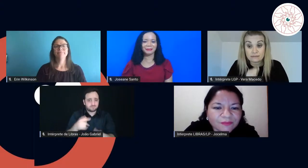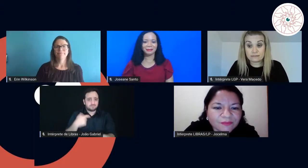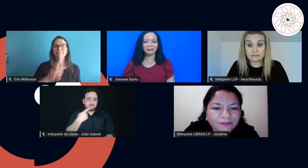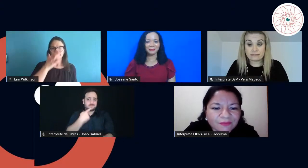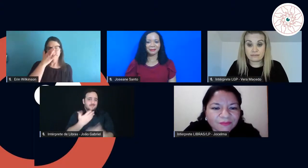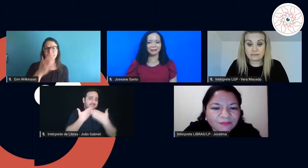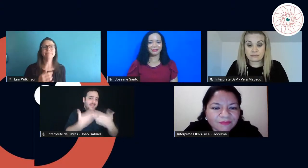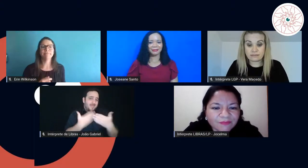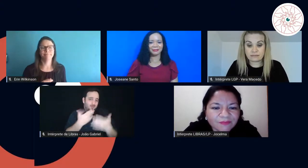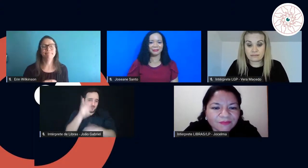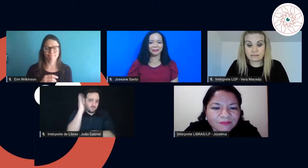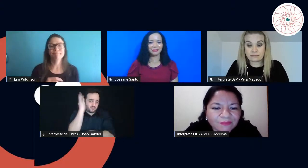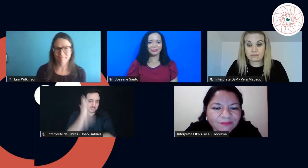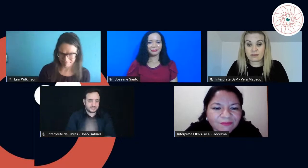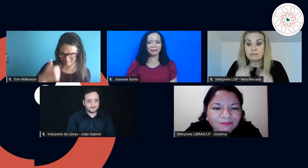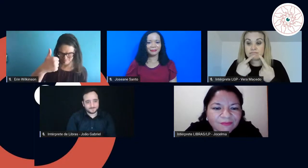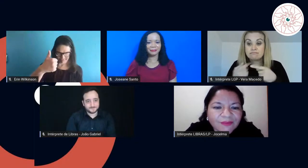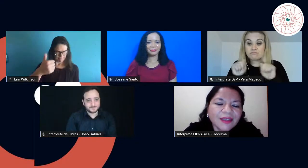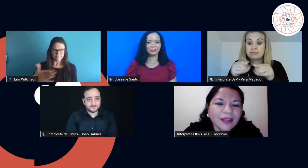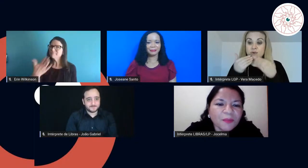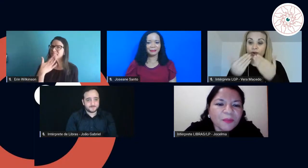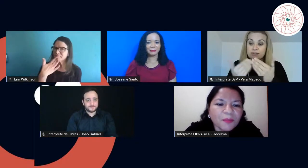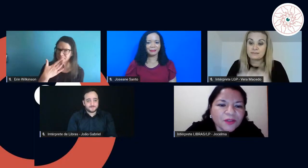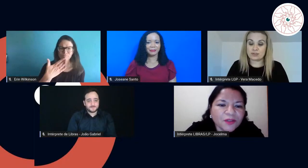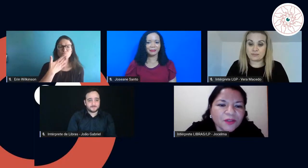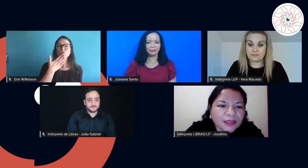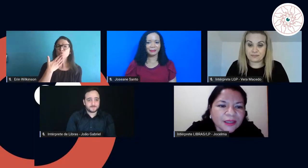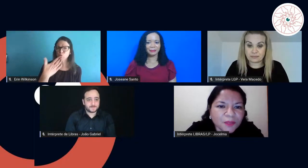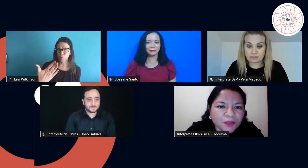possível? E ele repete os agradecimentos.